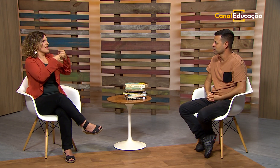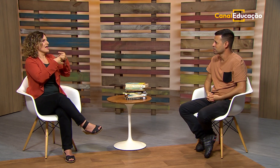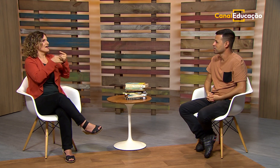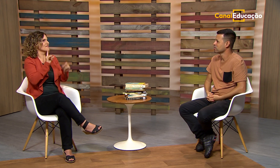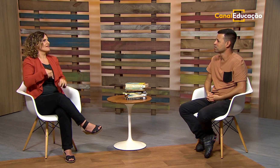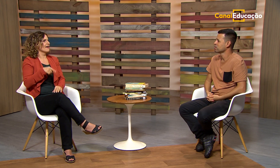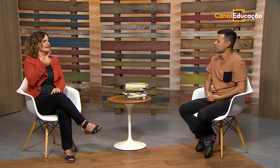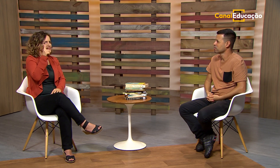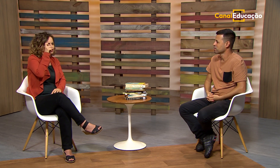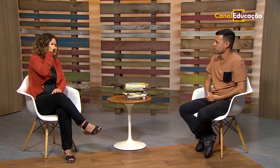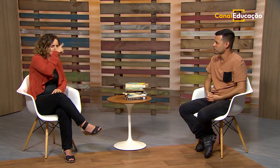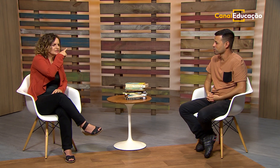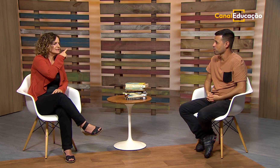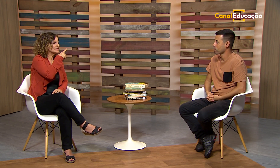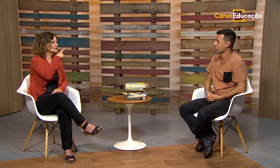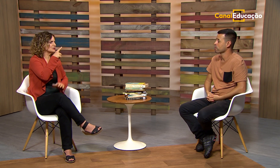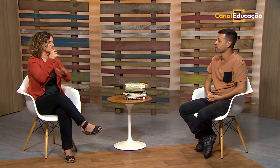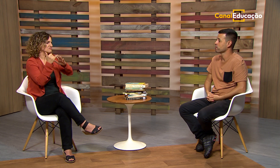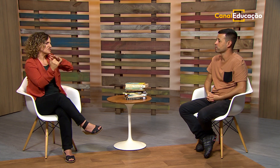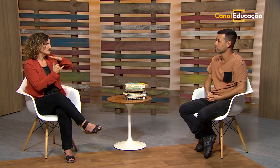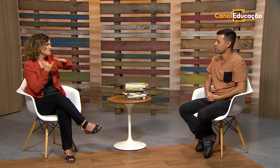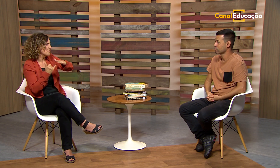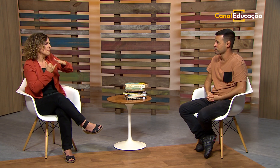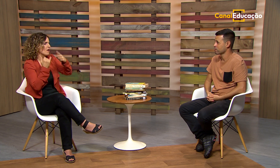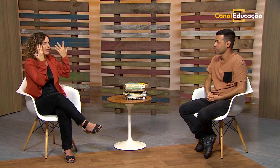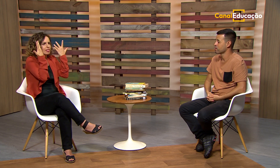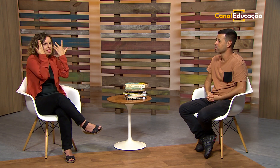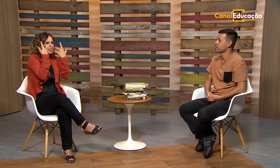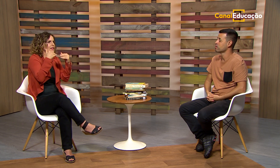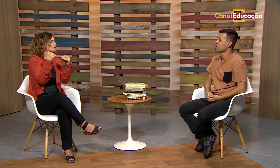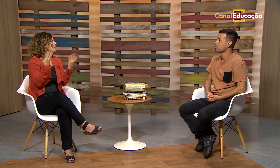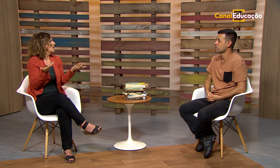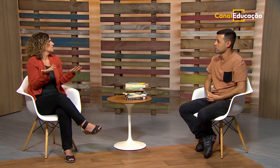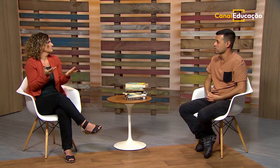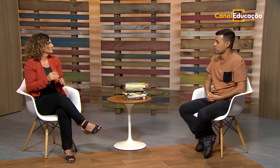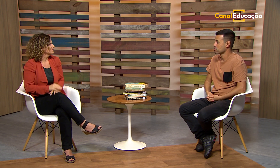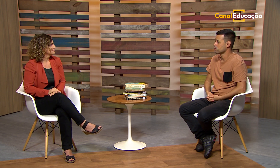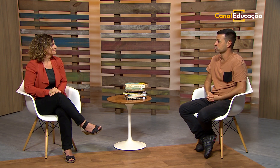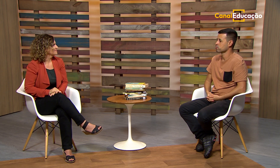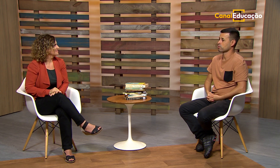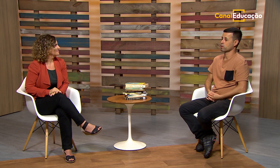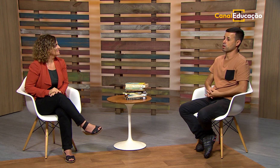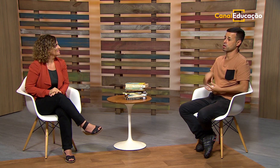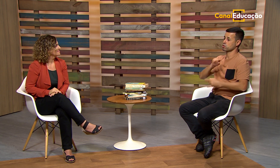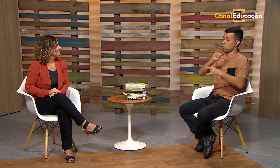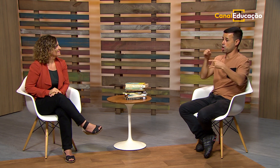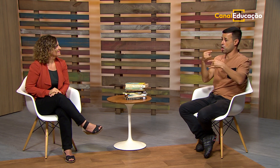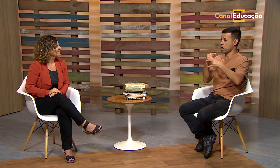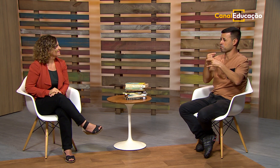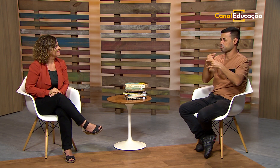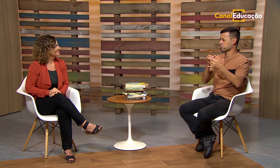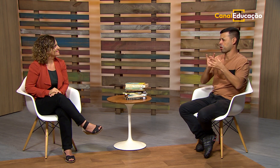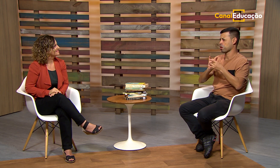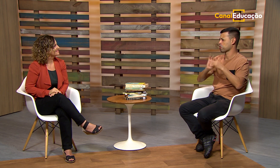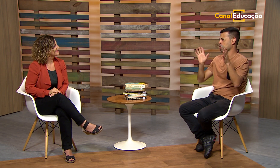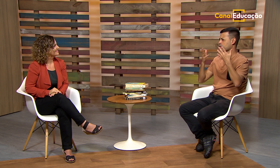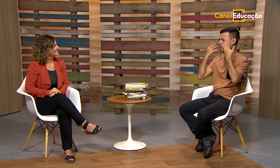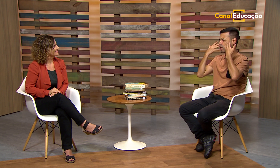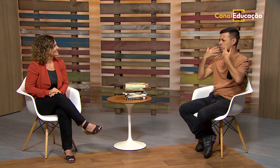da estrutura das lives foi difícil? Foi informal, natural, como? Eu tentava manter de